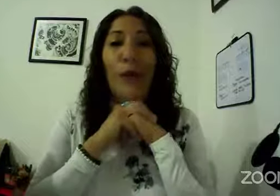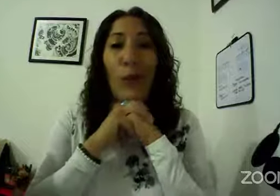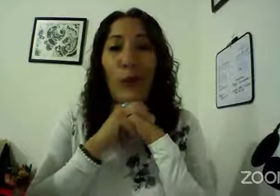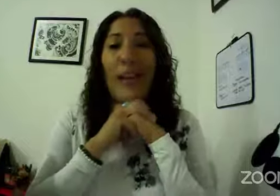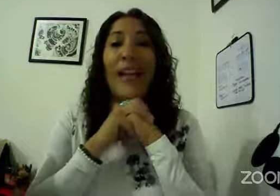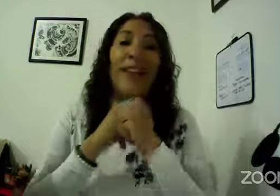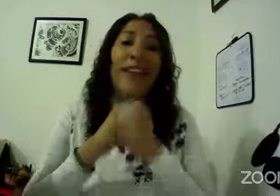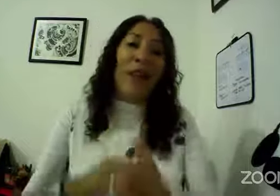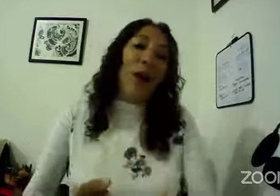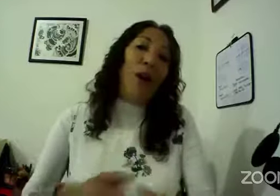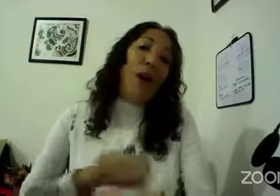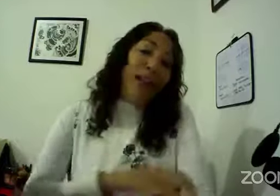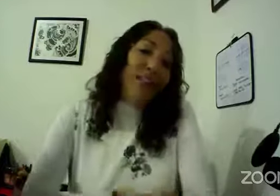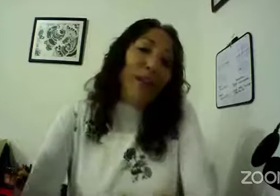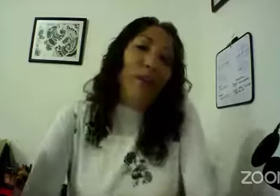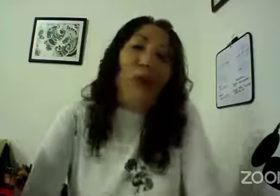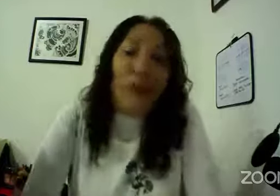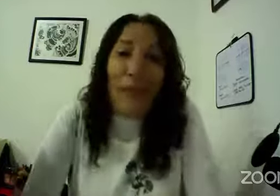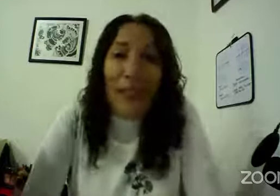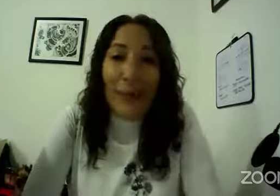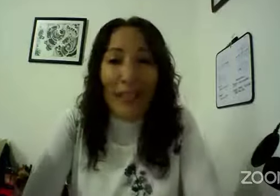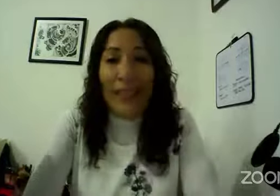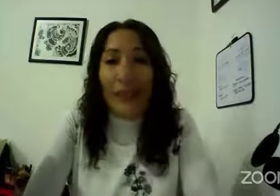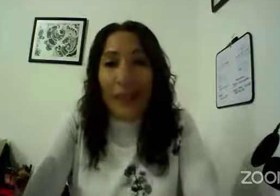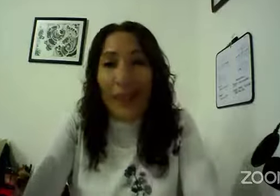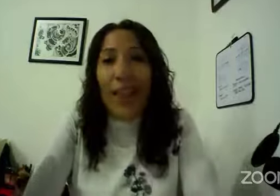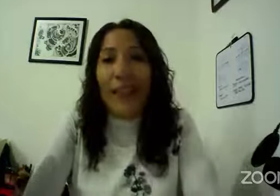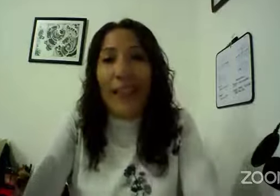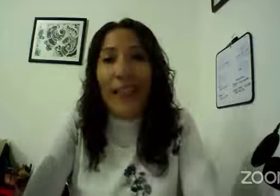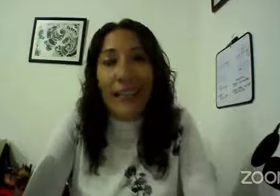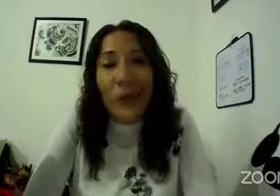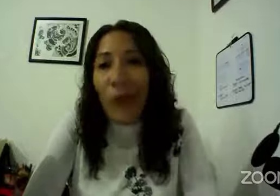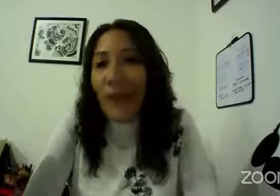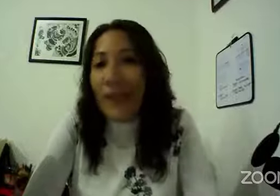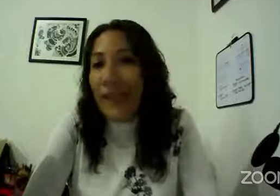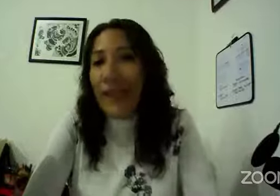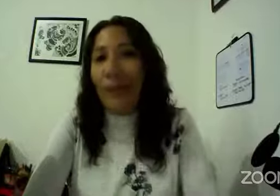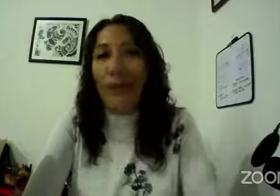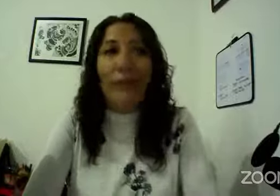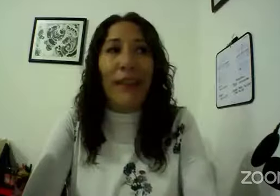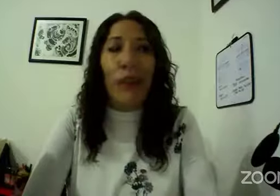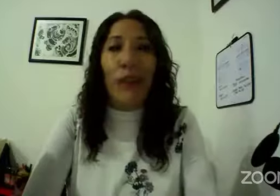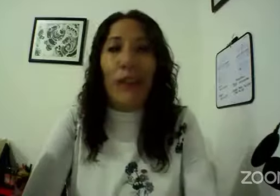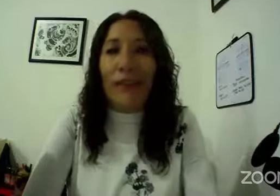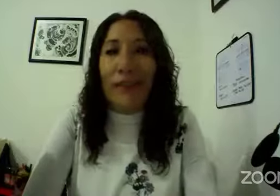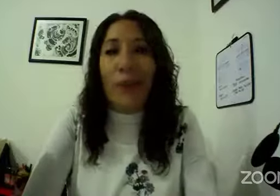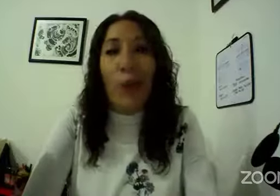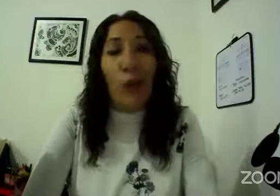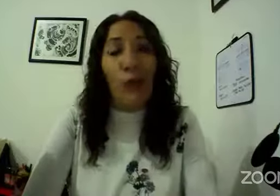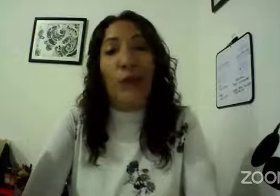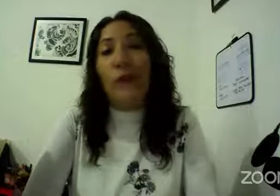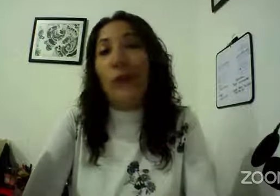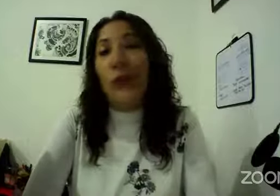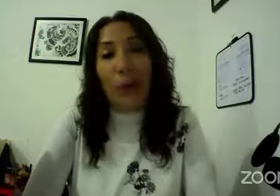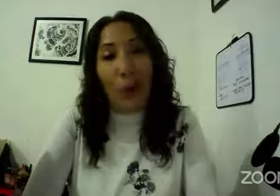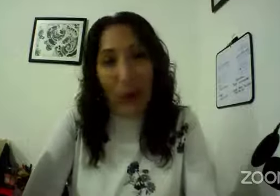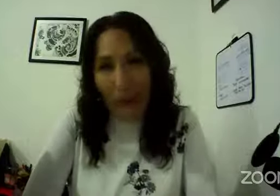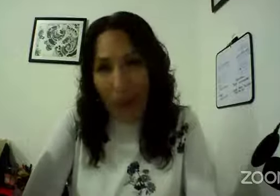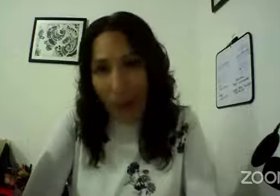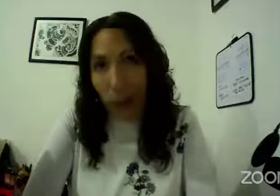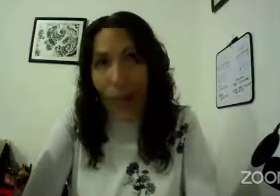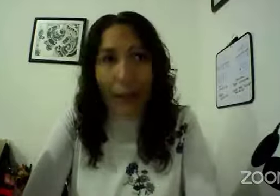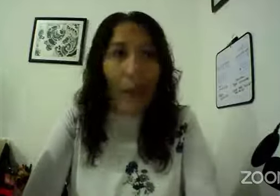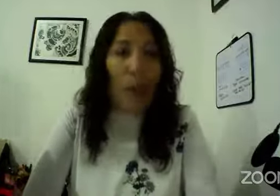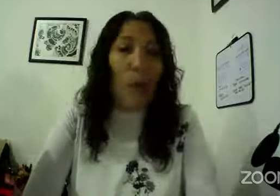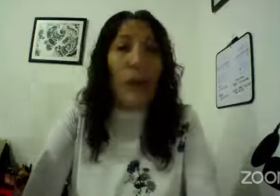sus preguntas a hoy que tenemos un invitado tan especial, de esas cosas que de repente como oyentes nos da mucha